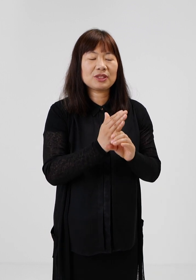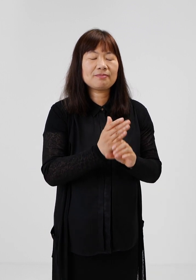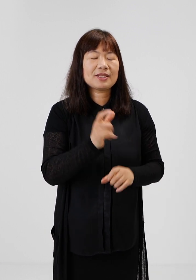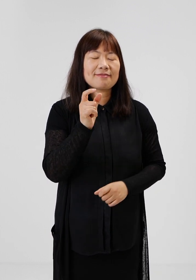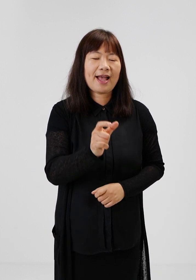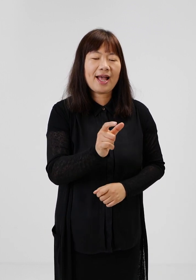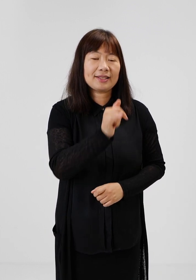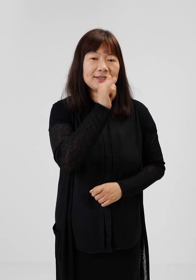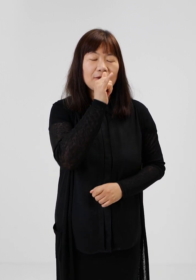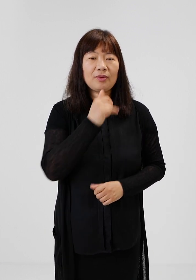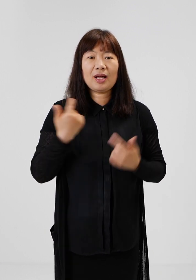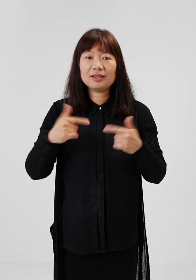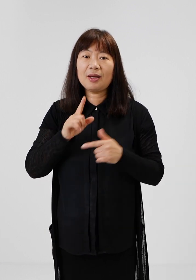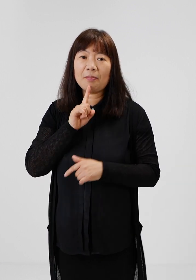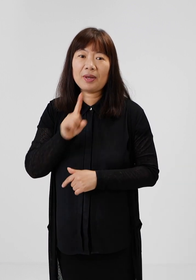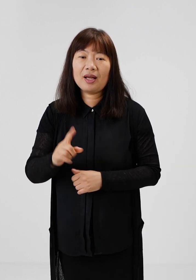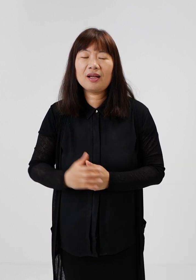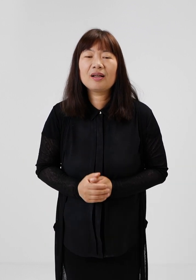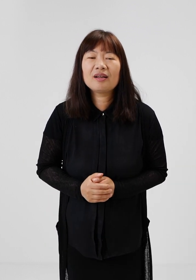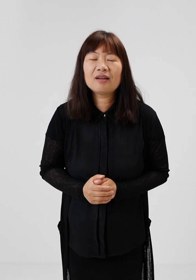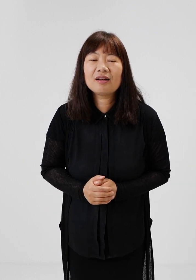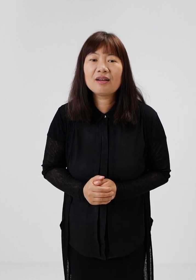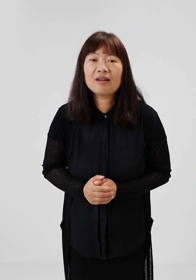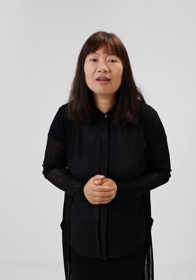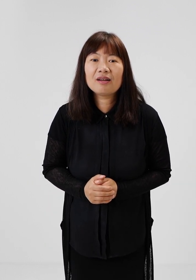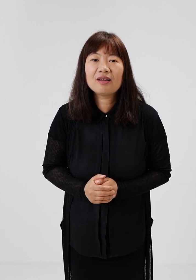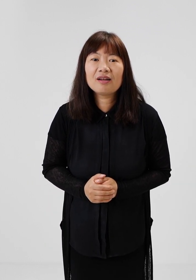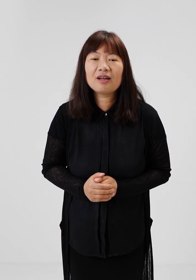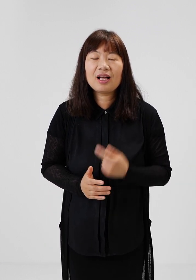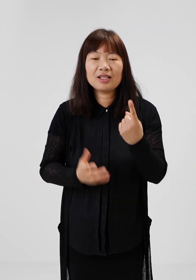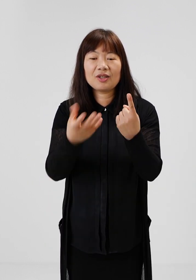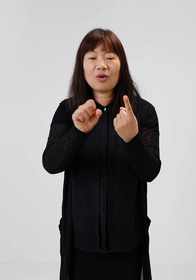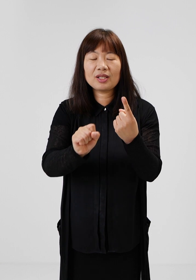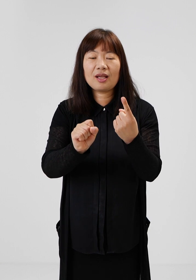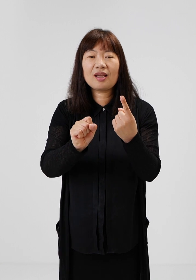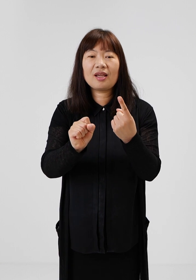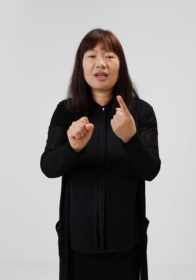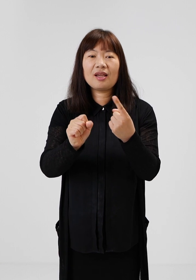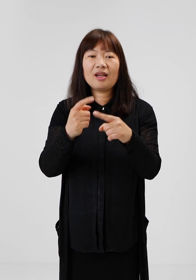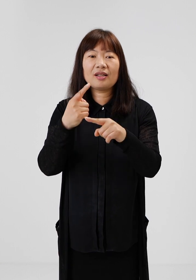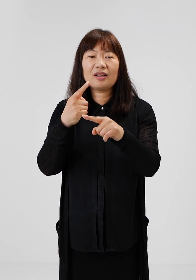1억에다 제로를 곱하면 답이 뭐예요? 1억이에요?